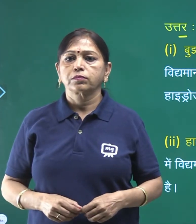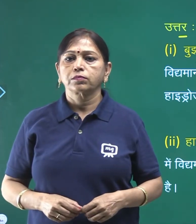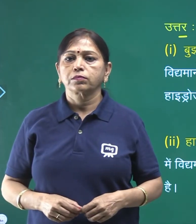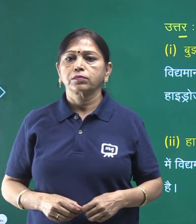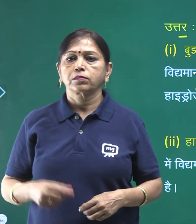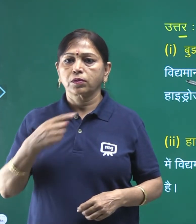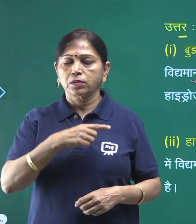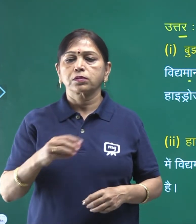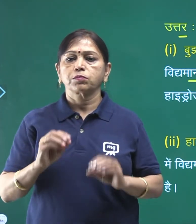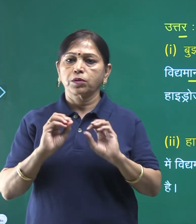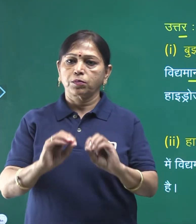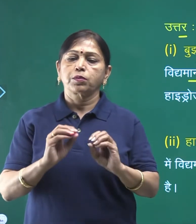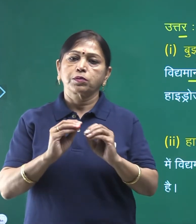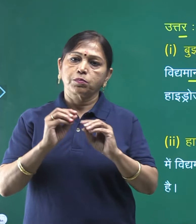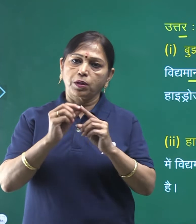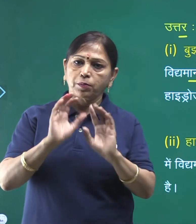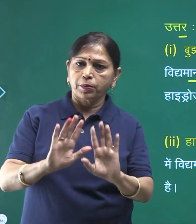इसमें विद्यमान तत्व